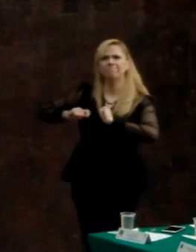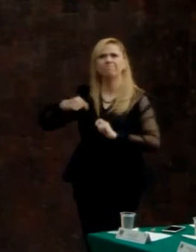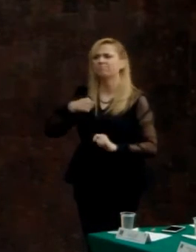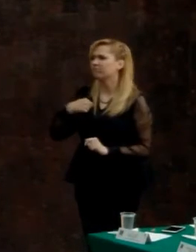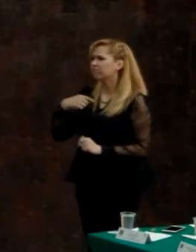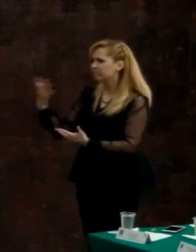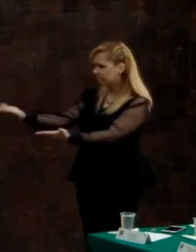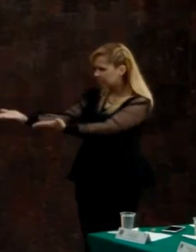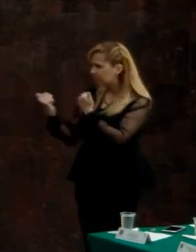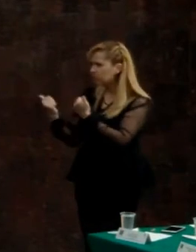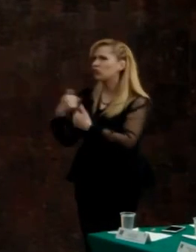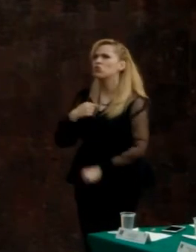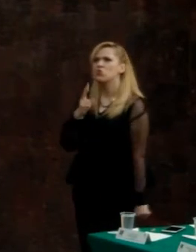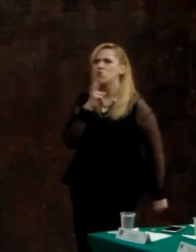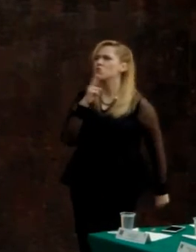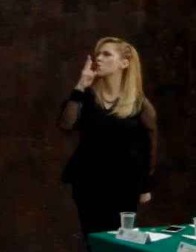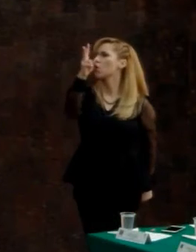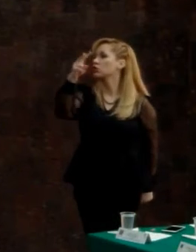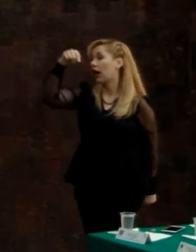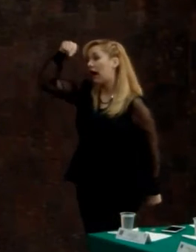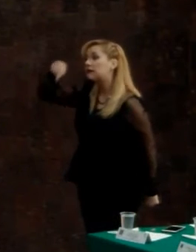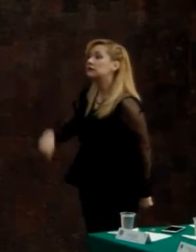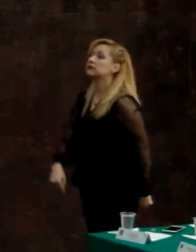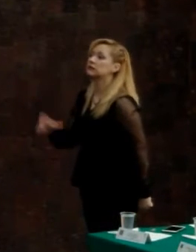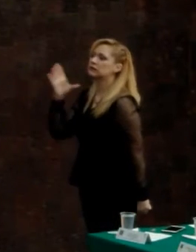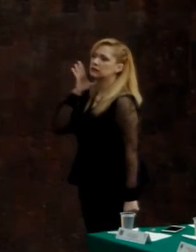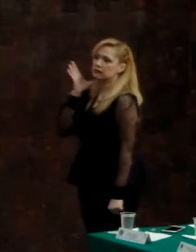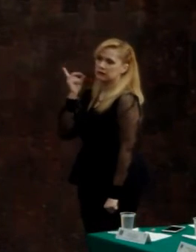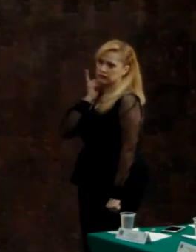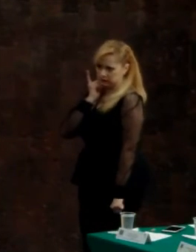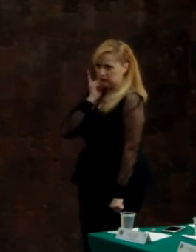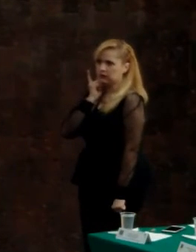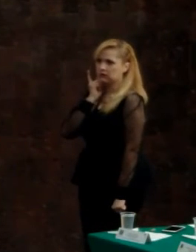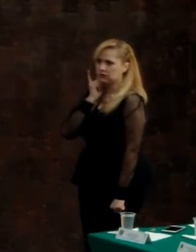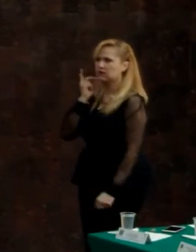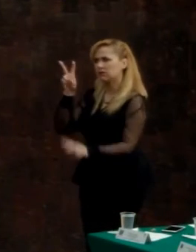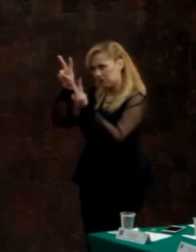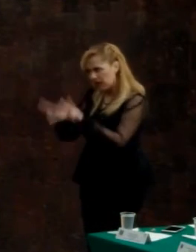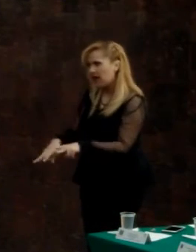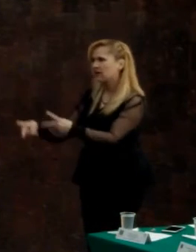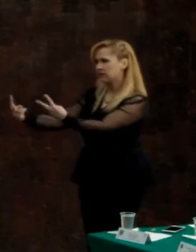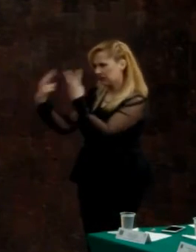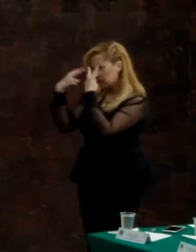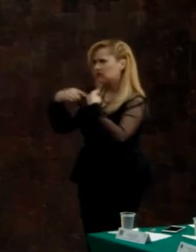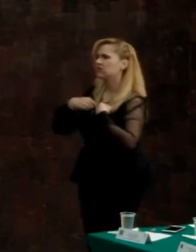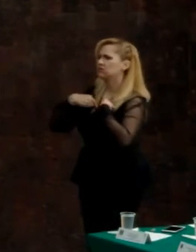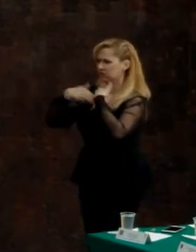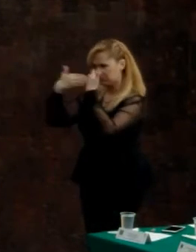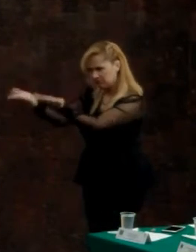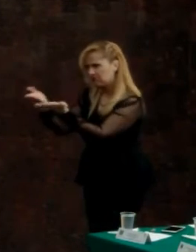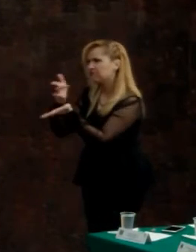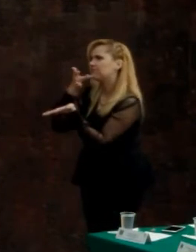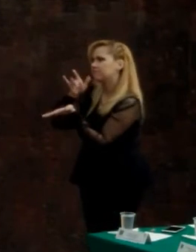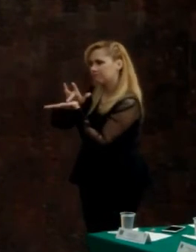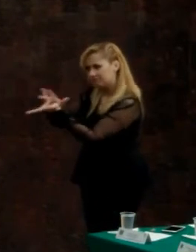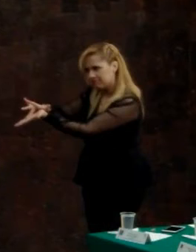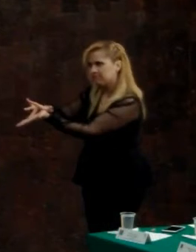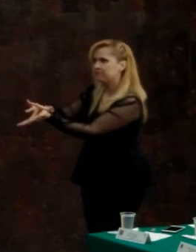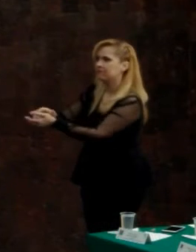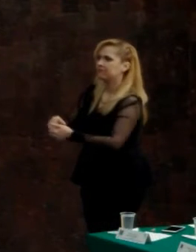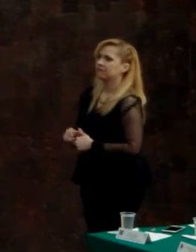voz aquí en la Cámara de Diputados. Cuenten con nosotros.